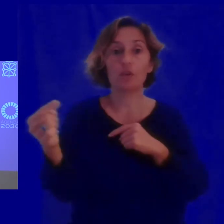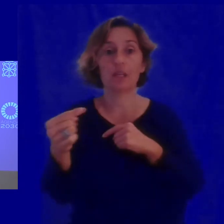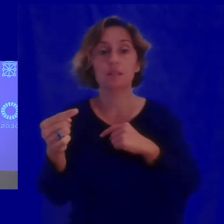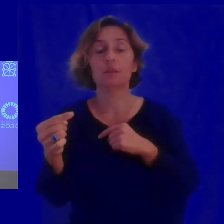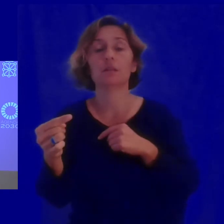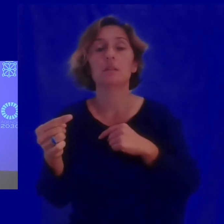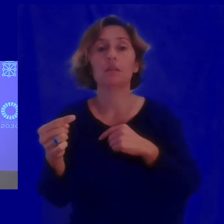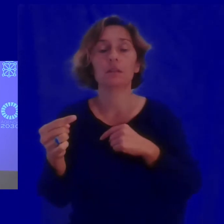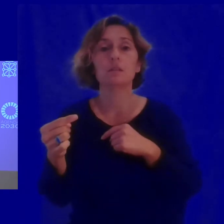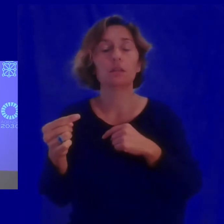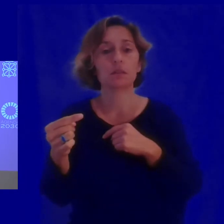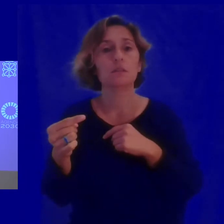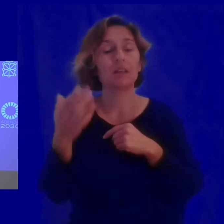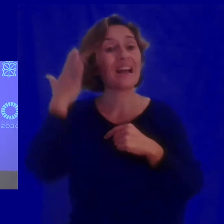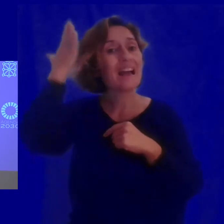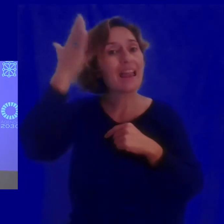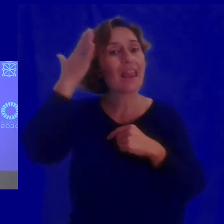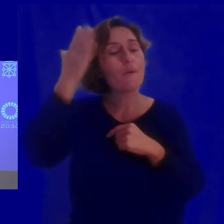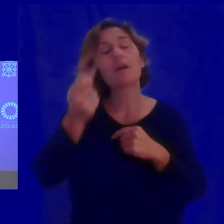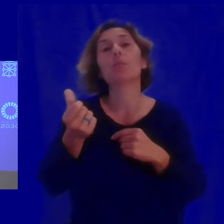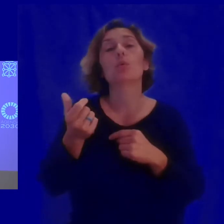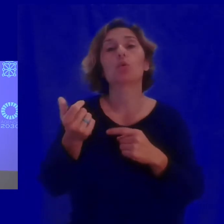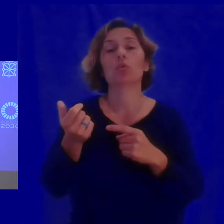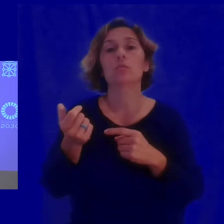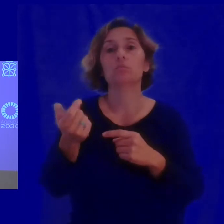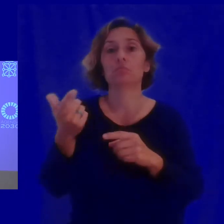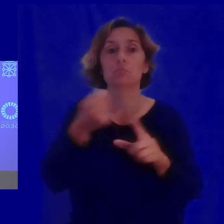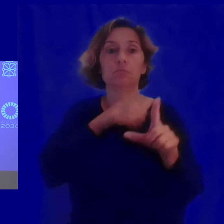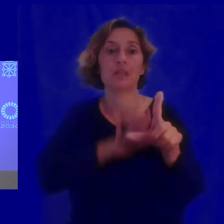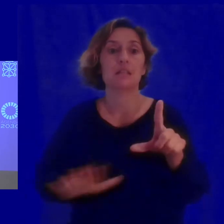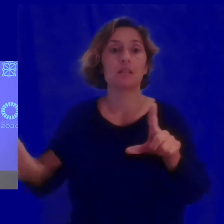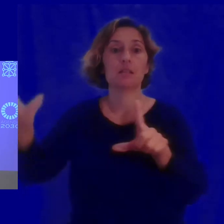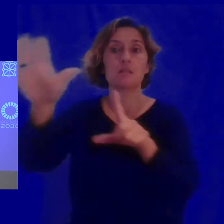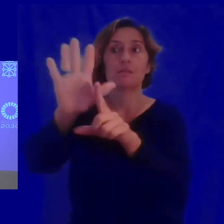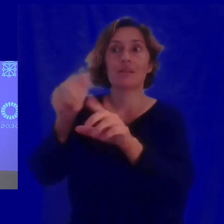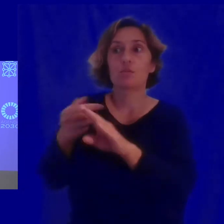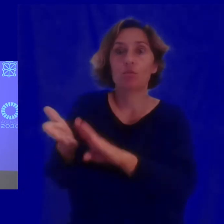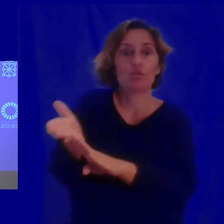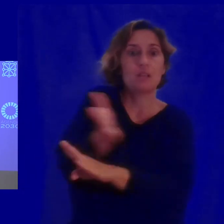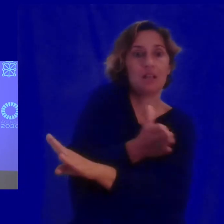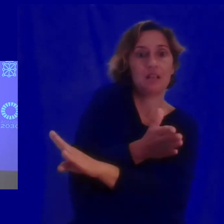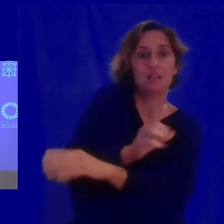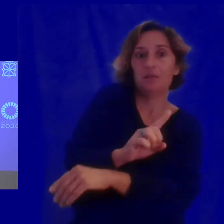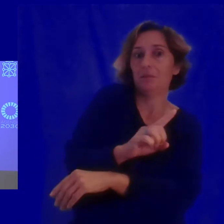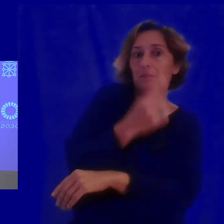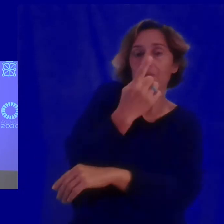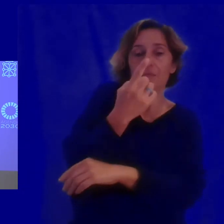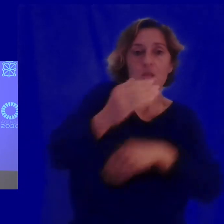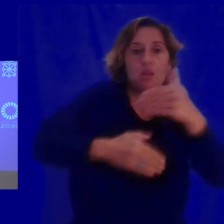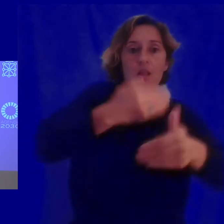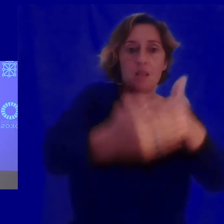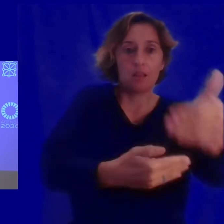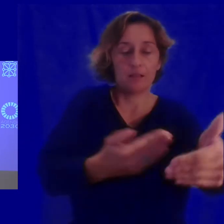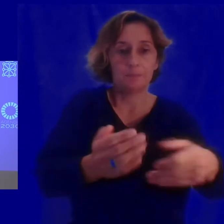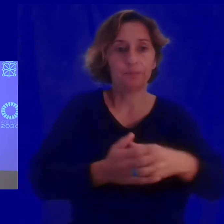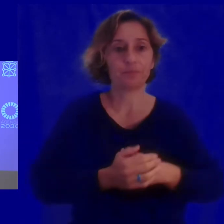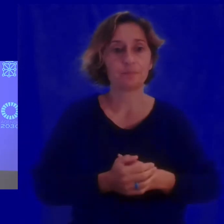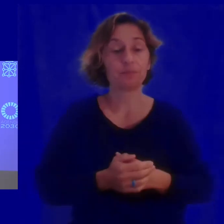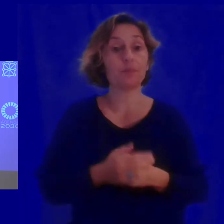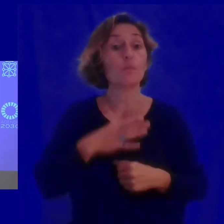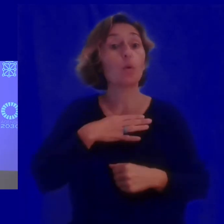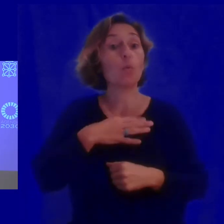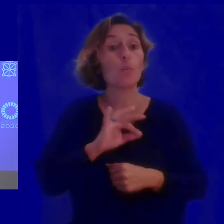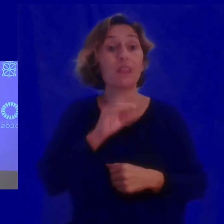ello vamos en Navarra con cierta antelación a la media estatal, con lo cual se podría esperar que hubiéramos tocado techo en esta fase